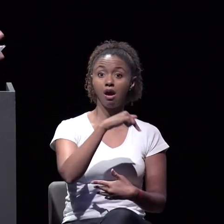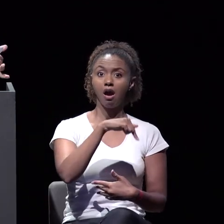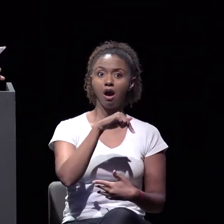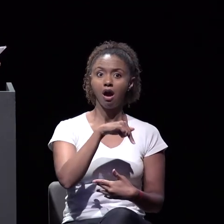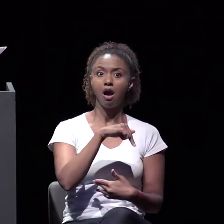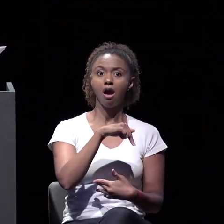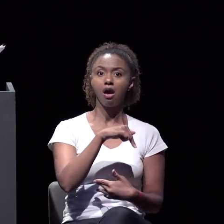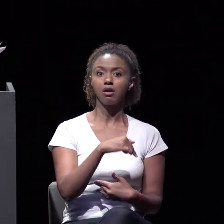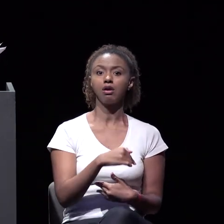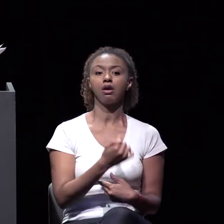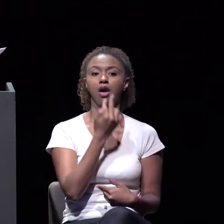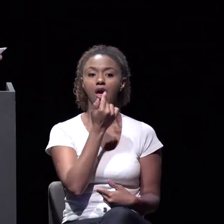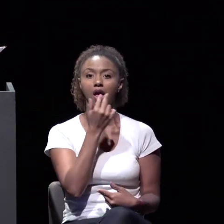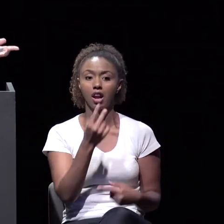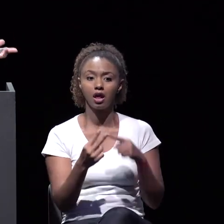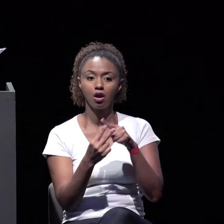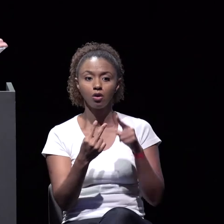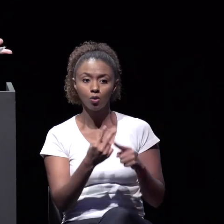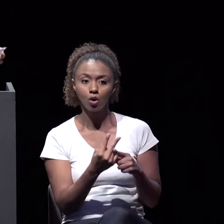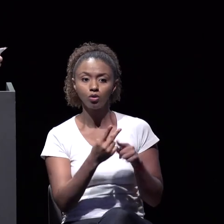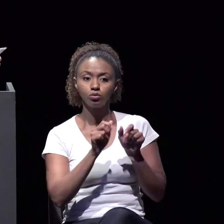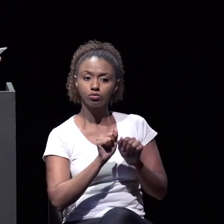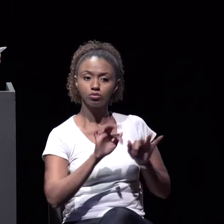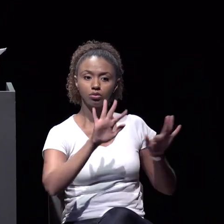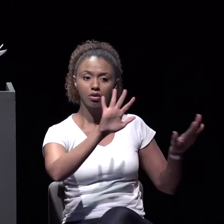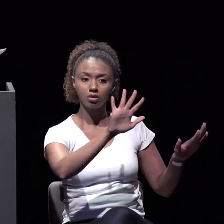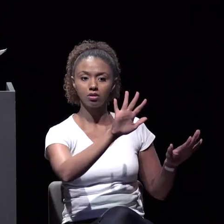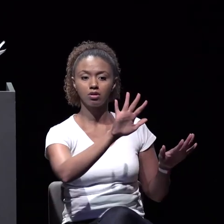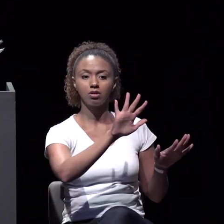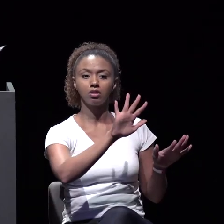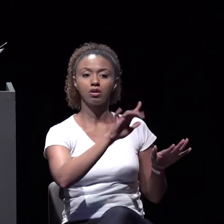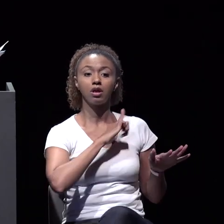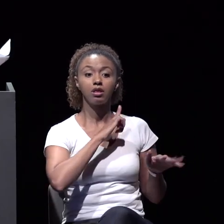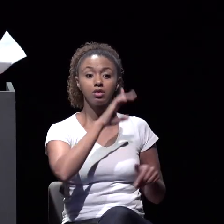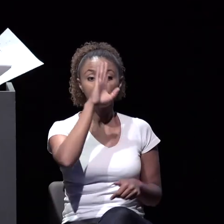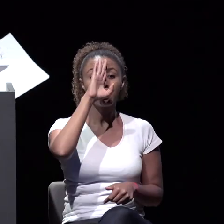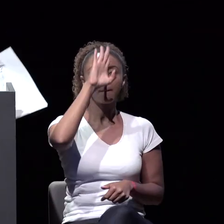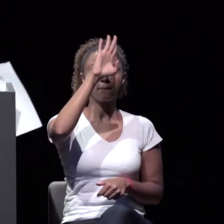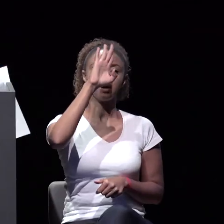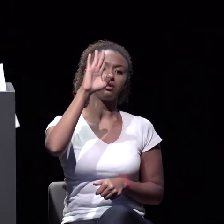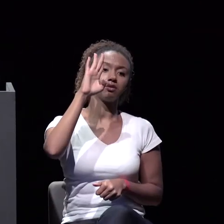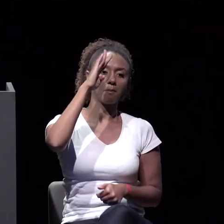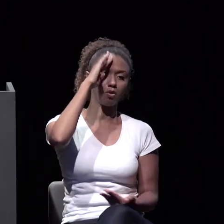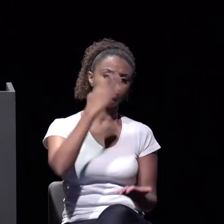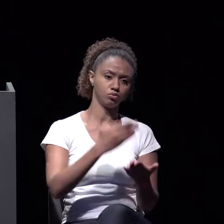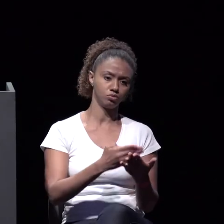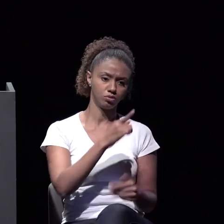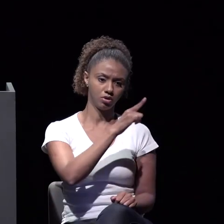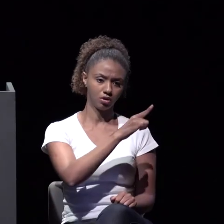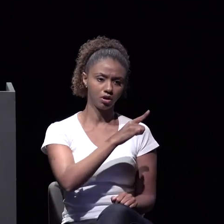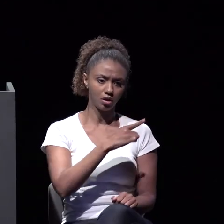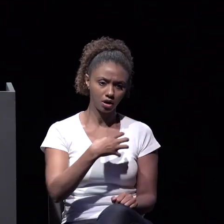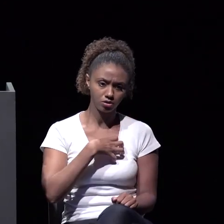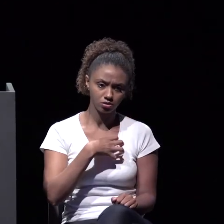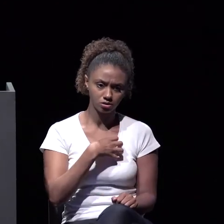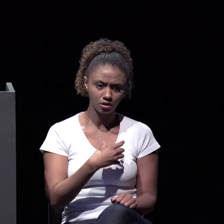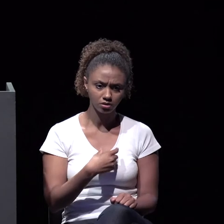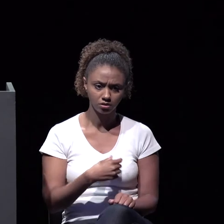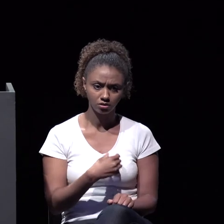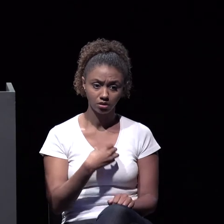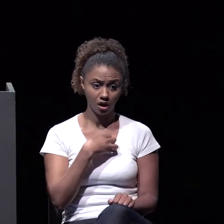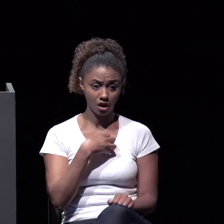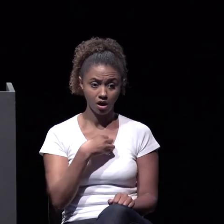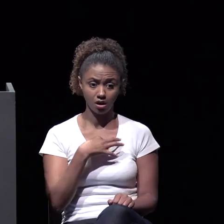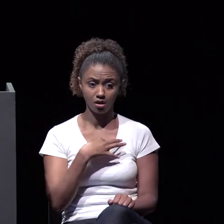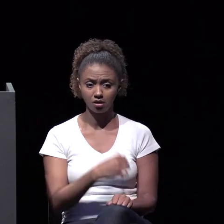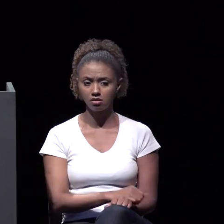dentre todas manteve mais vivo em pois o seu serviço espiritual e aí a gente vai comentar a partir daí